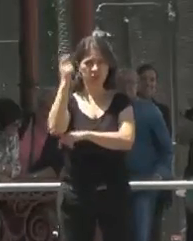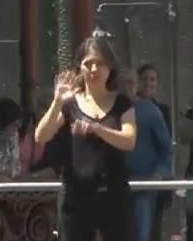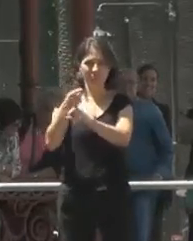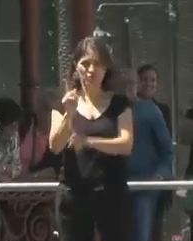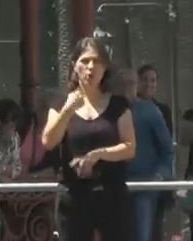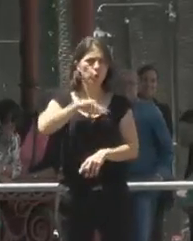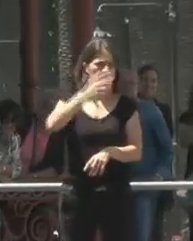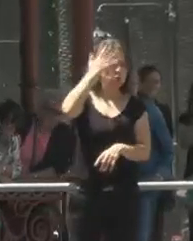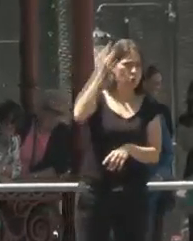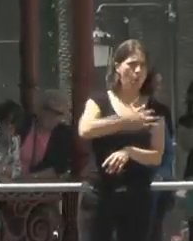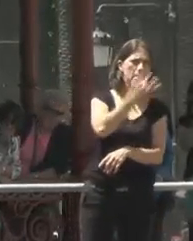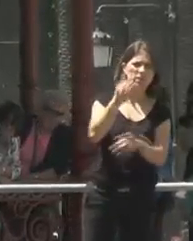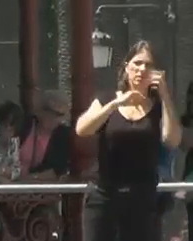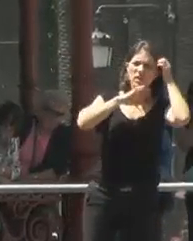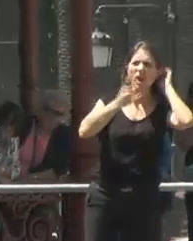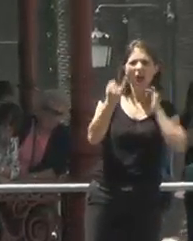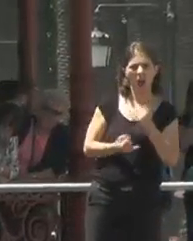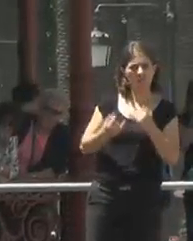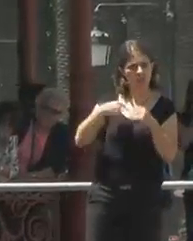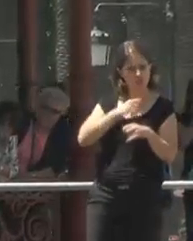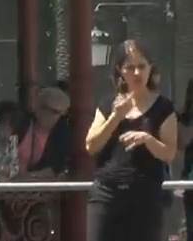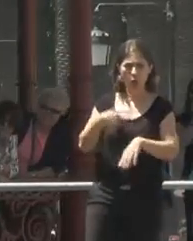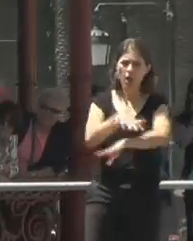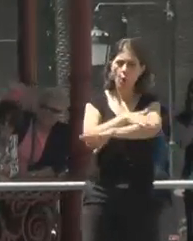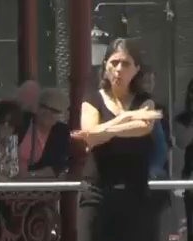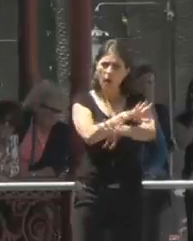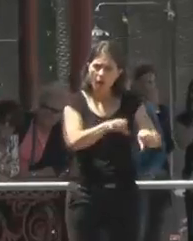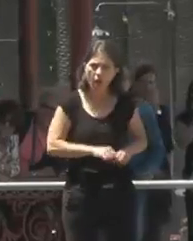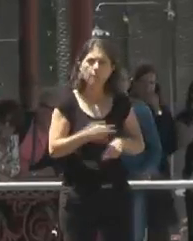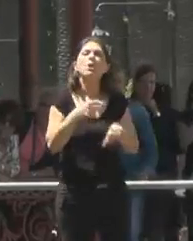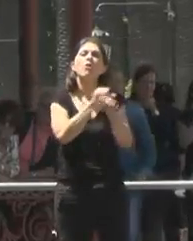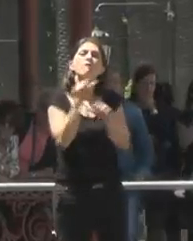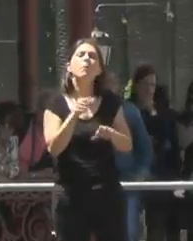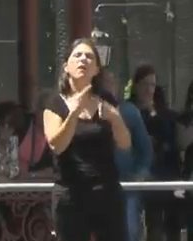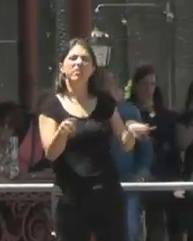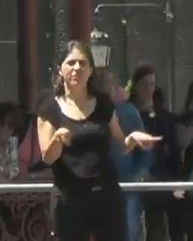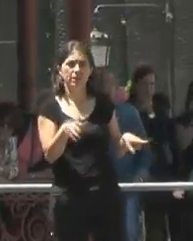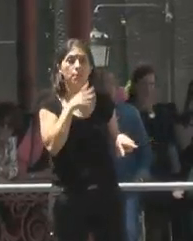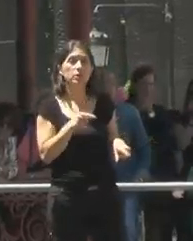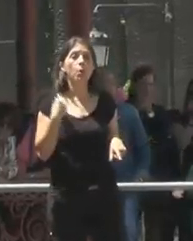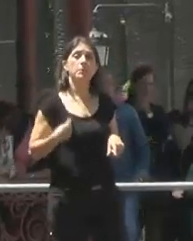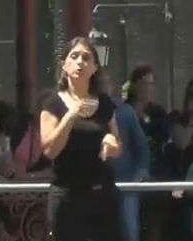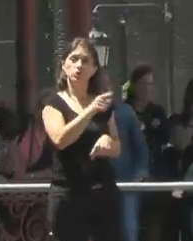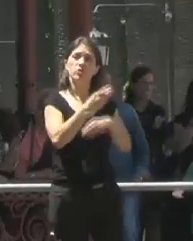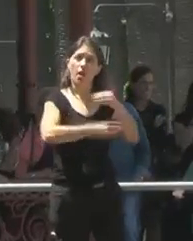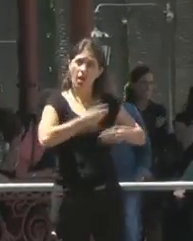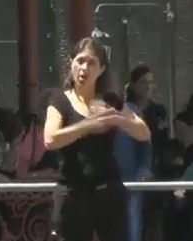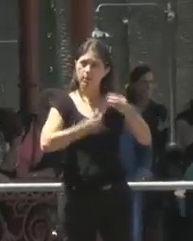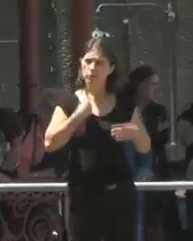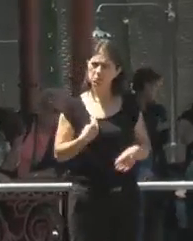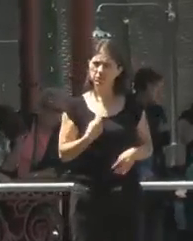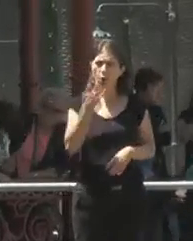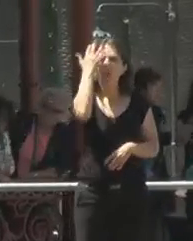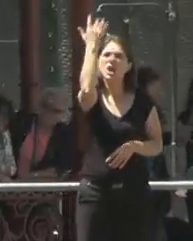nosa ilusión e a nosa alegría é o que nos permite gobernar de xeito diferente para a xente. Porque iso é o que estamos facendo. A